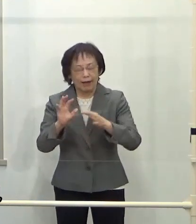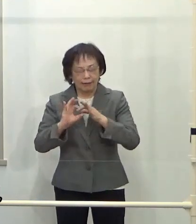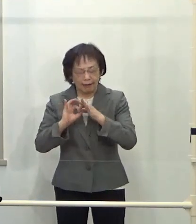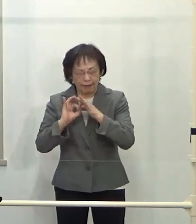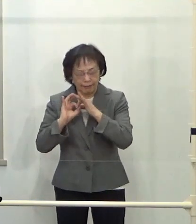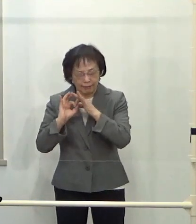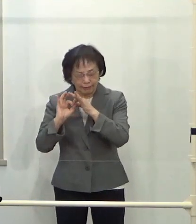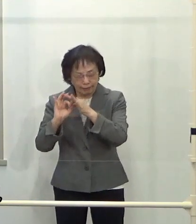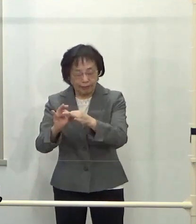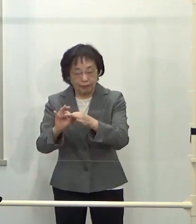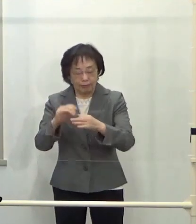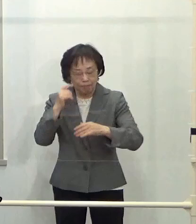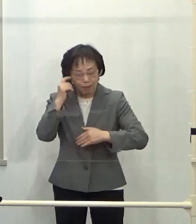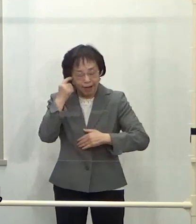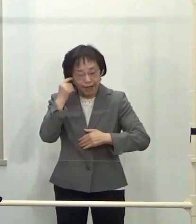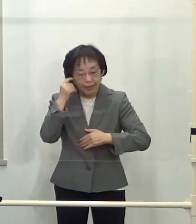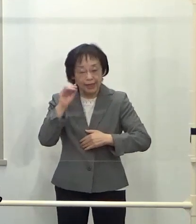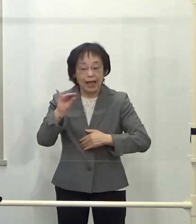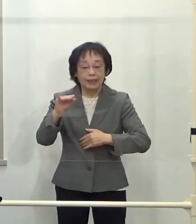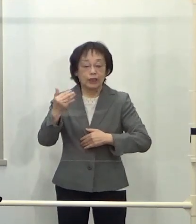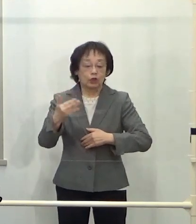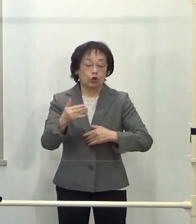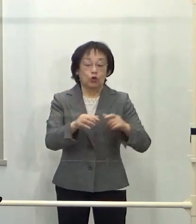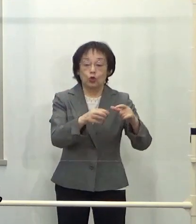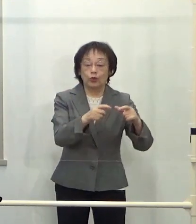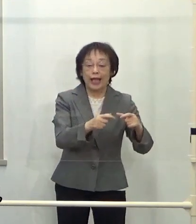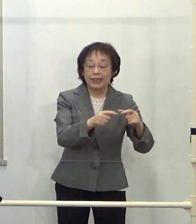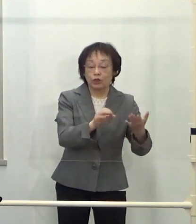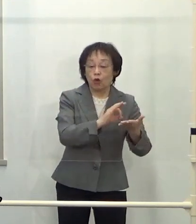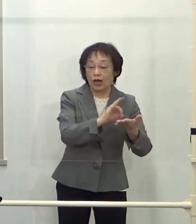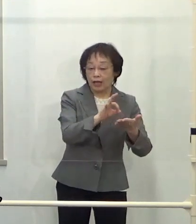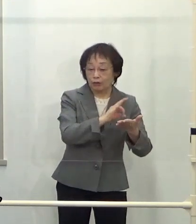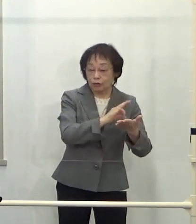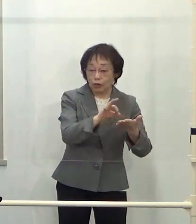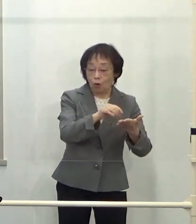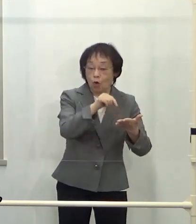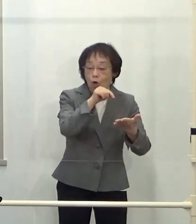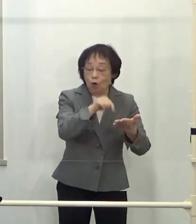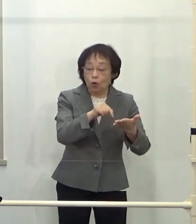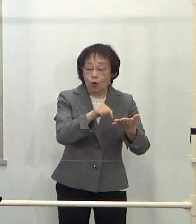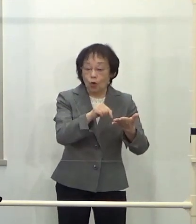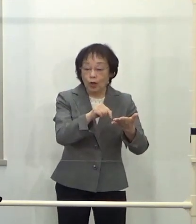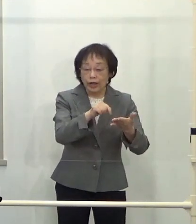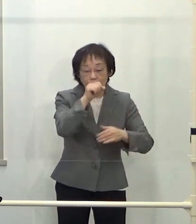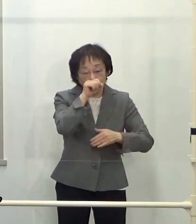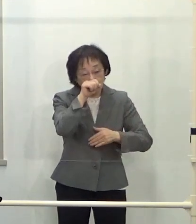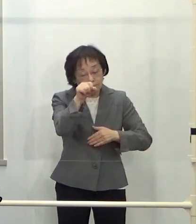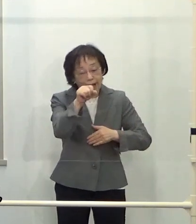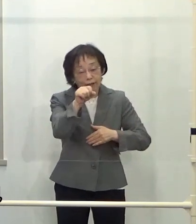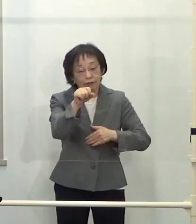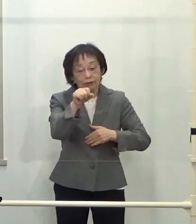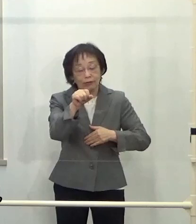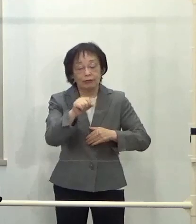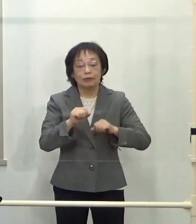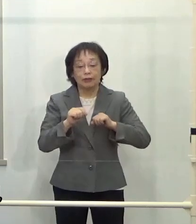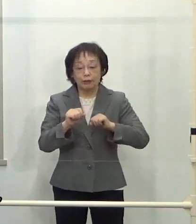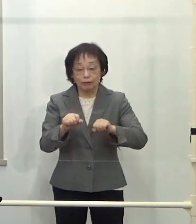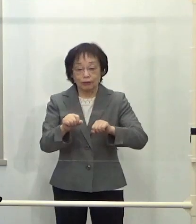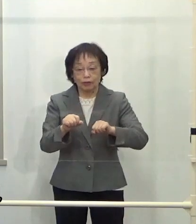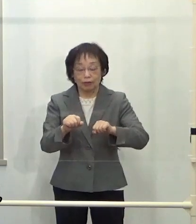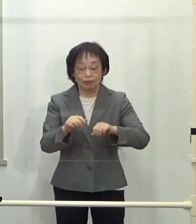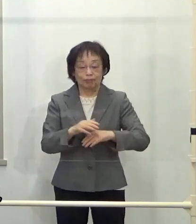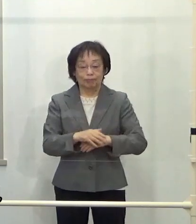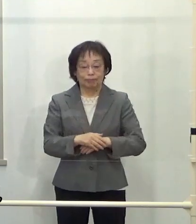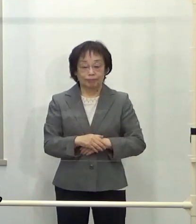果ですね、蓄電池の活用について道は開けると判断いたしまして、このことを打ち